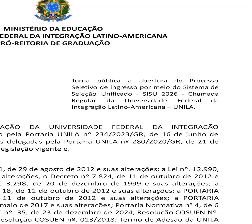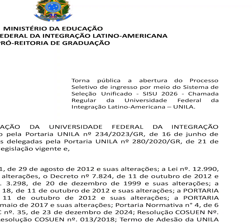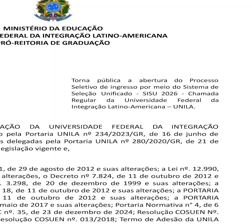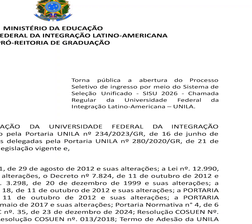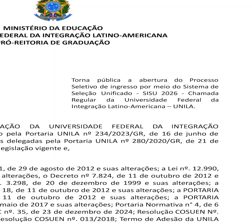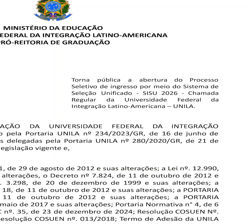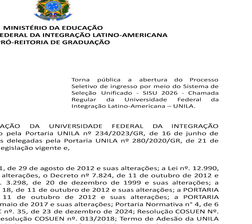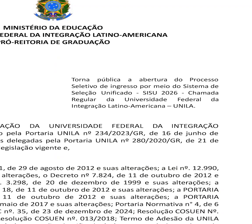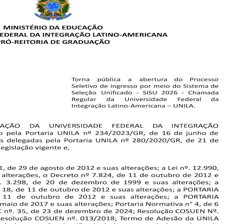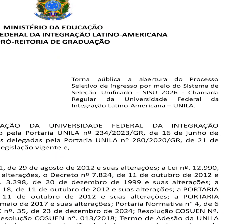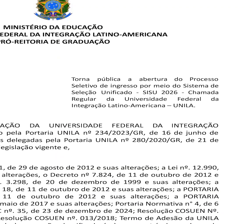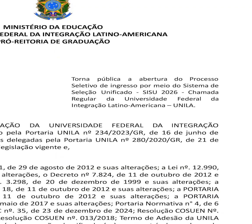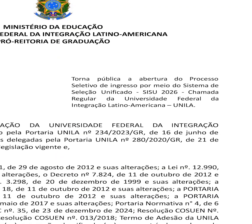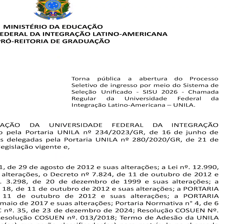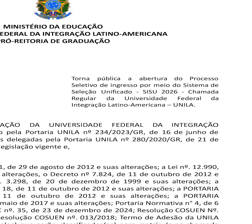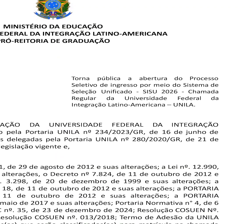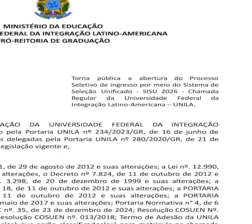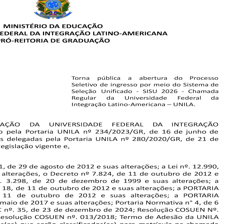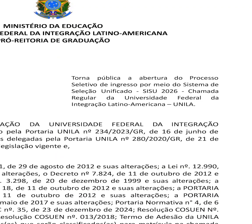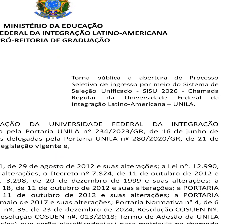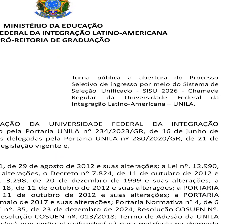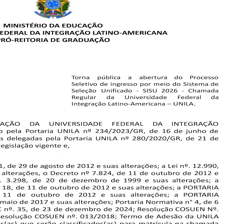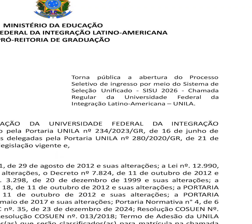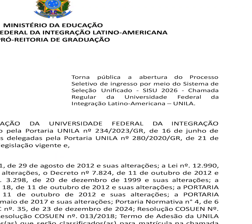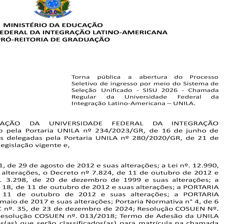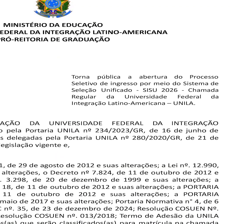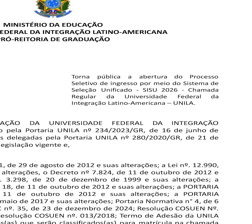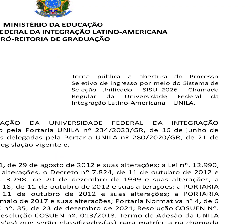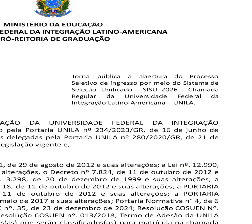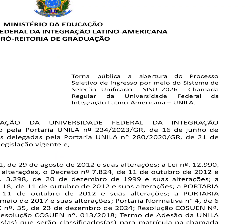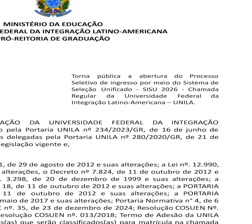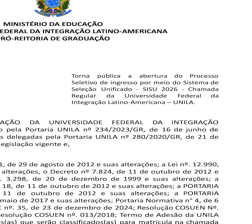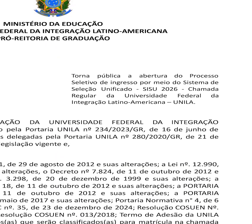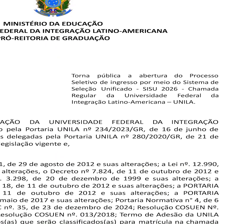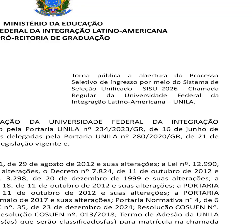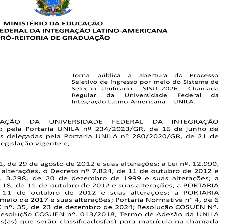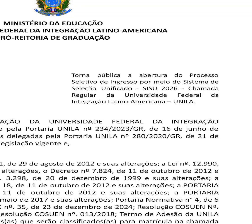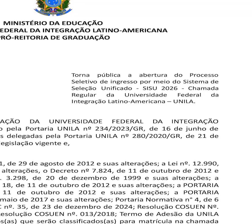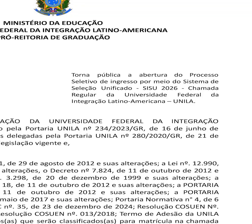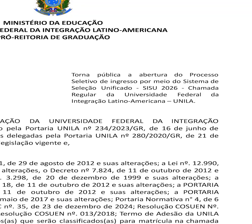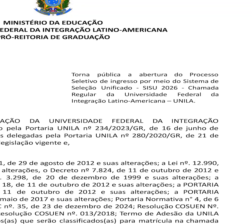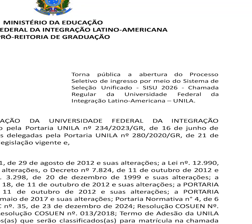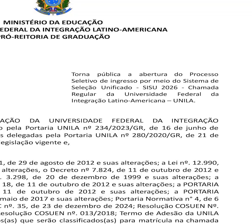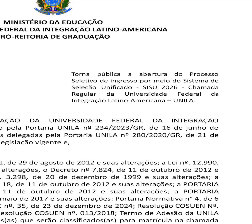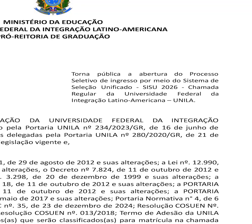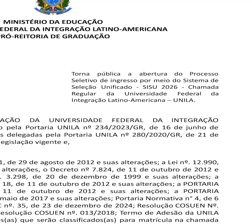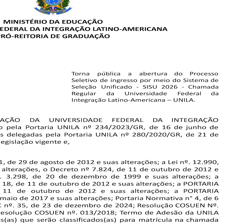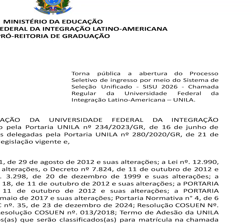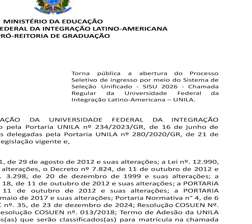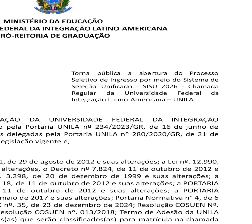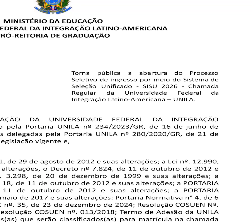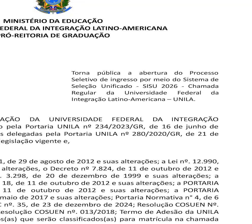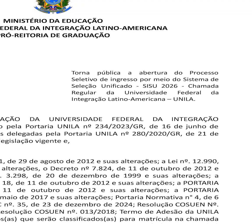234/2023/GR, de 16 de junho de 2023, com base nas atribuições delegadas pela Portaria UNILA